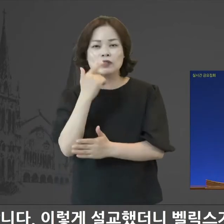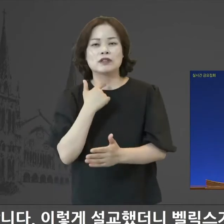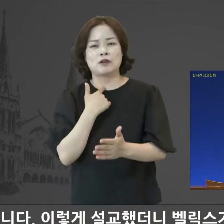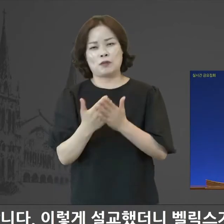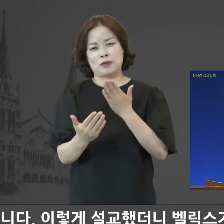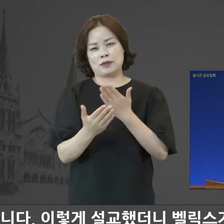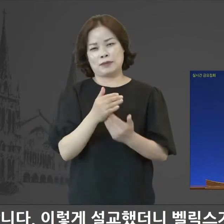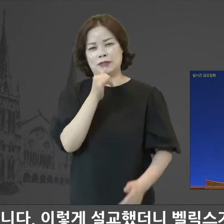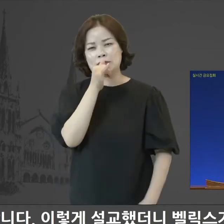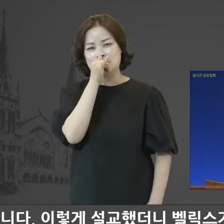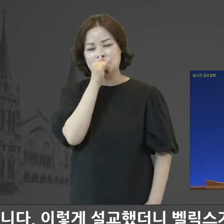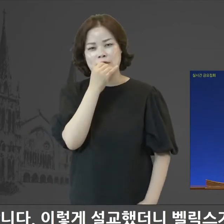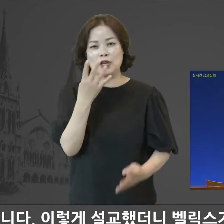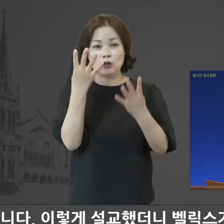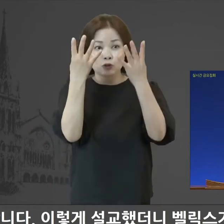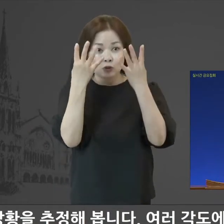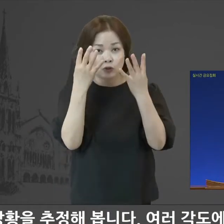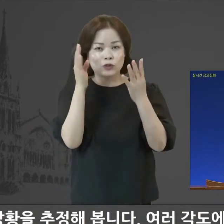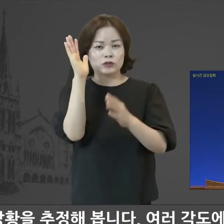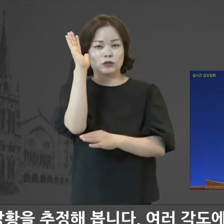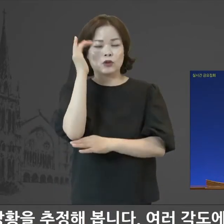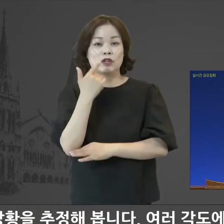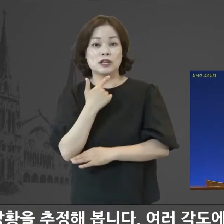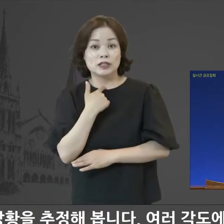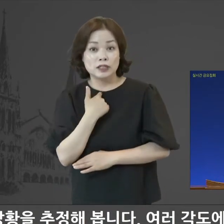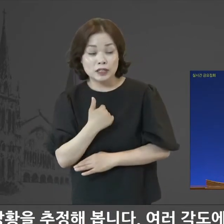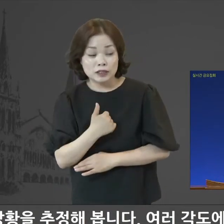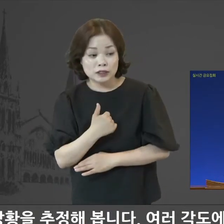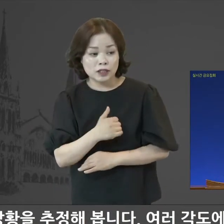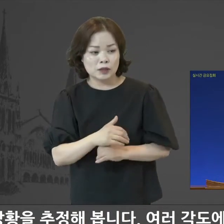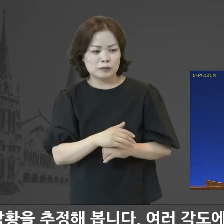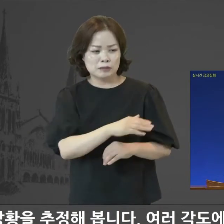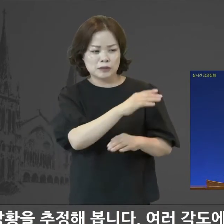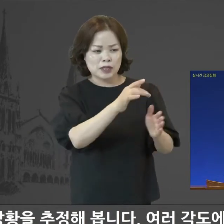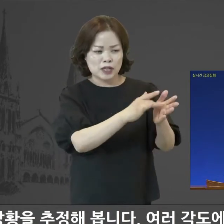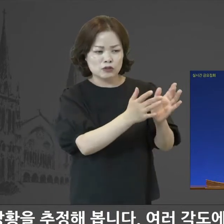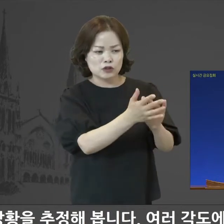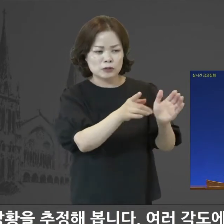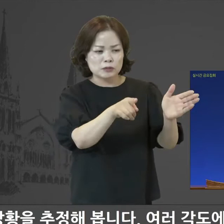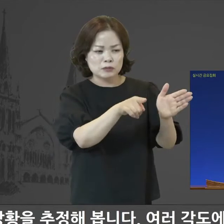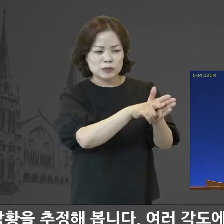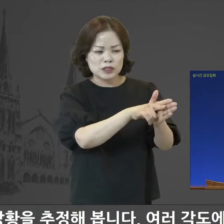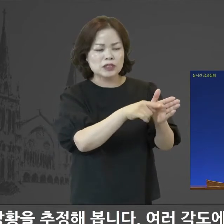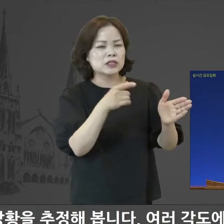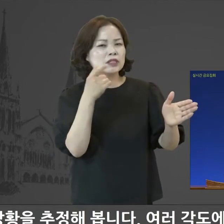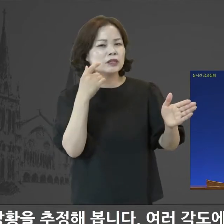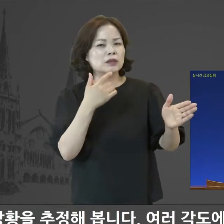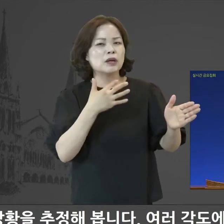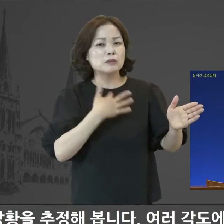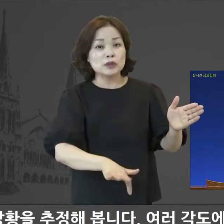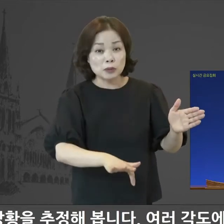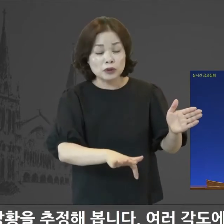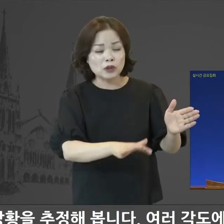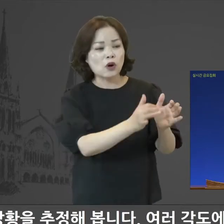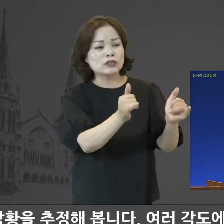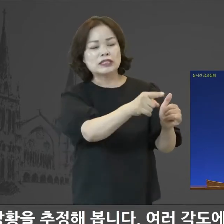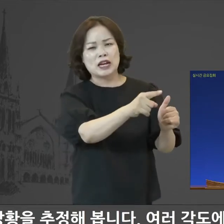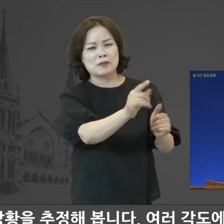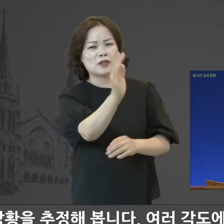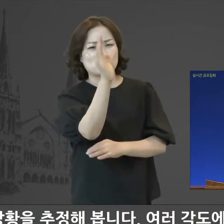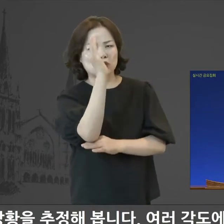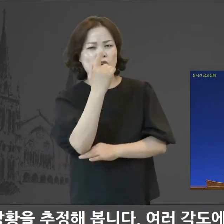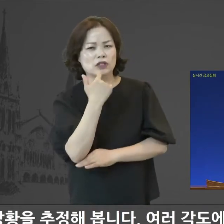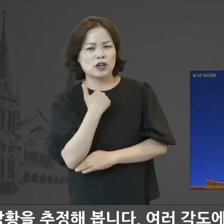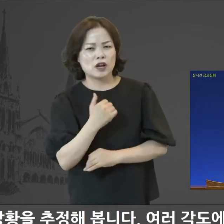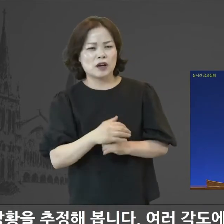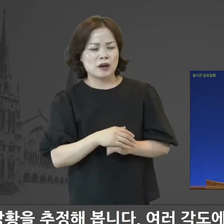경험이 있고요. 교도소에도 설교해 본 경험이 있고, 전혀 믿지 않는, 예수에 대해서 이름 한번 들어보지 않은 사람들에게도 설교한 적이 있고요.